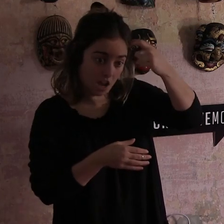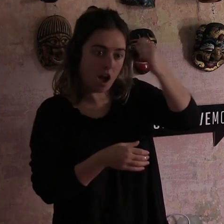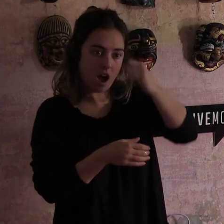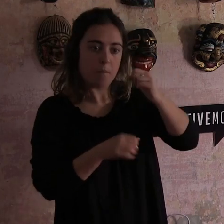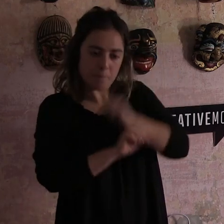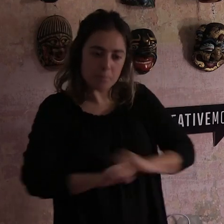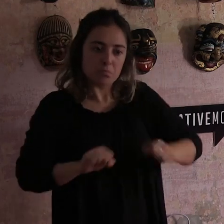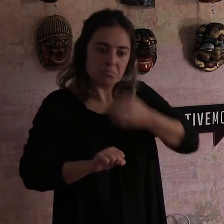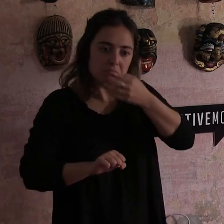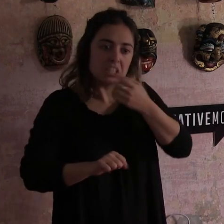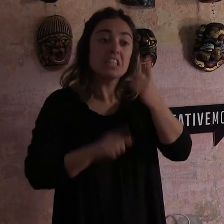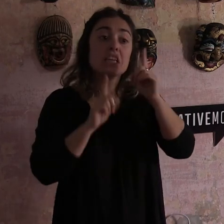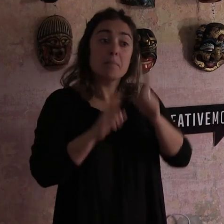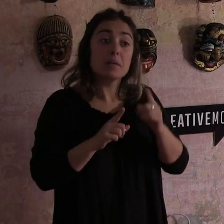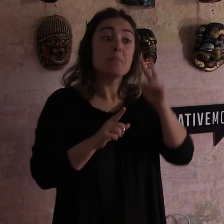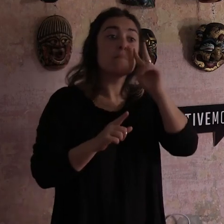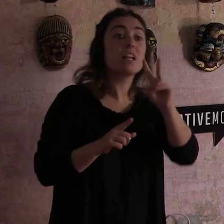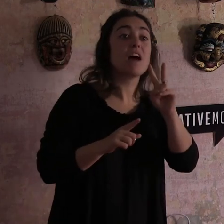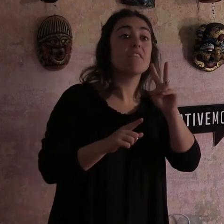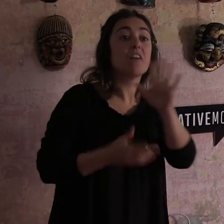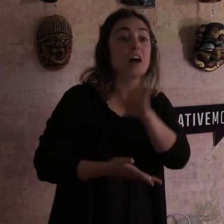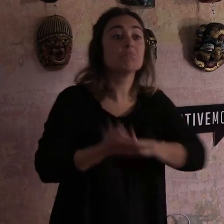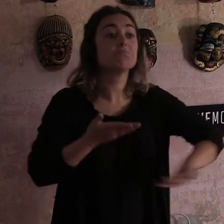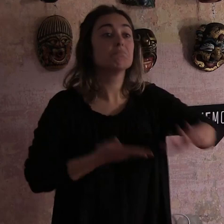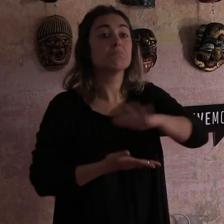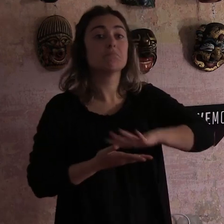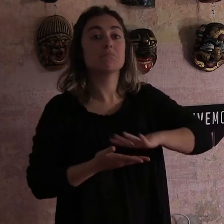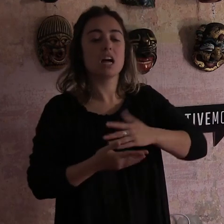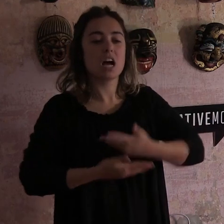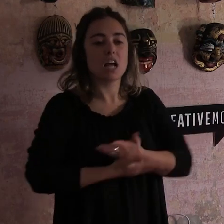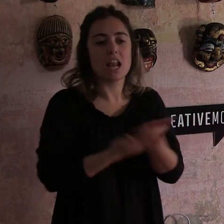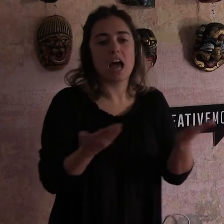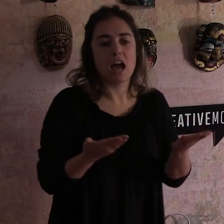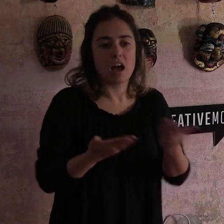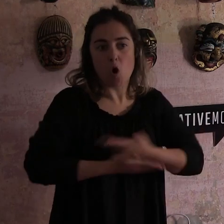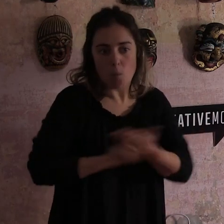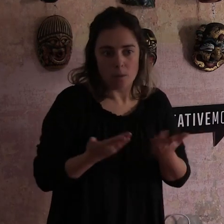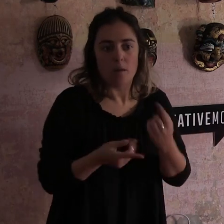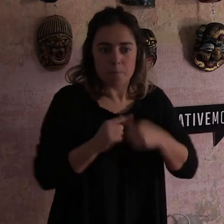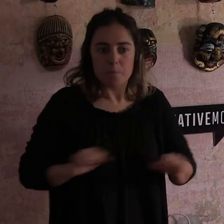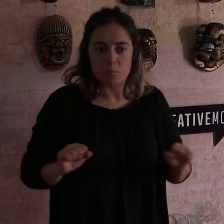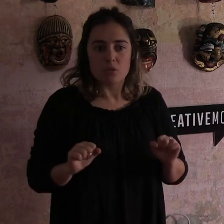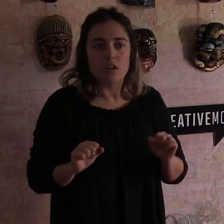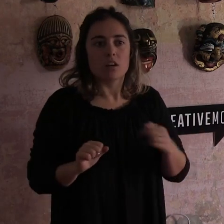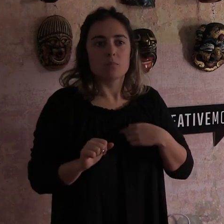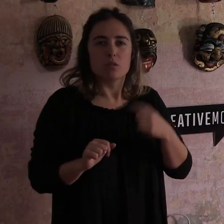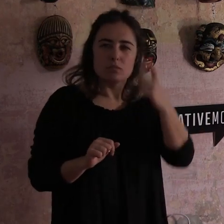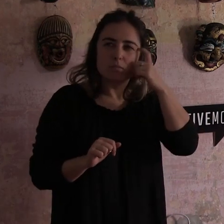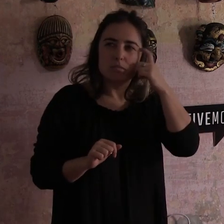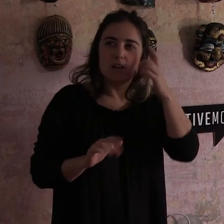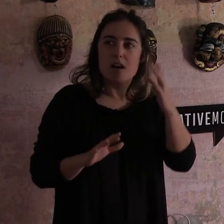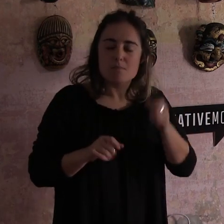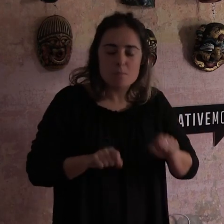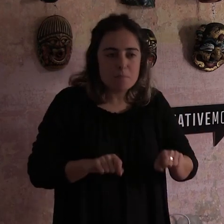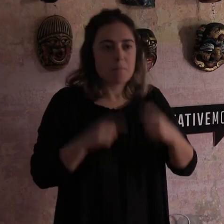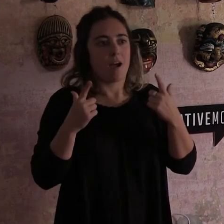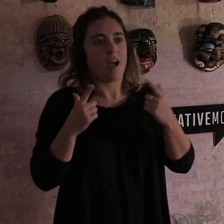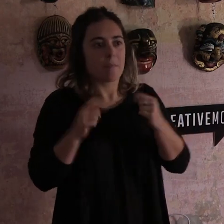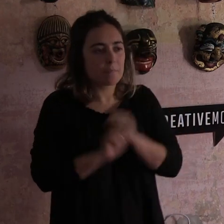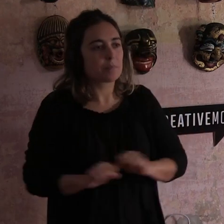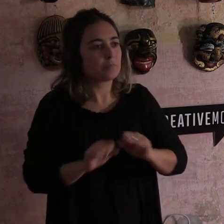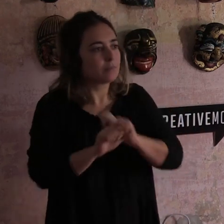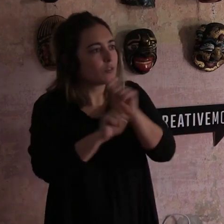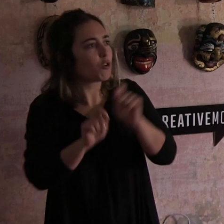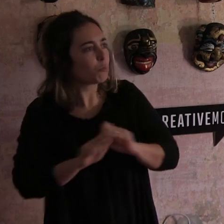cada tanto a ver los ensayos y a ver cómo qué le disparaba a ella o qué veía o cómo era. Y se quedaba sorprendida de la conclusión